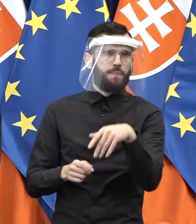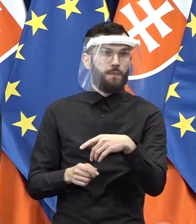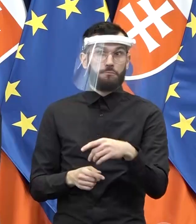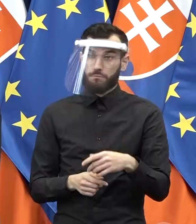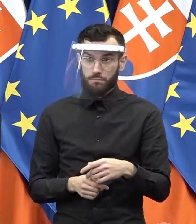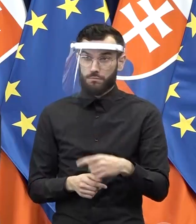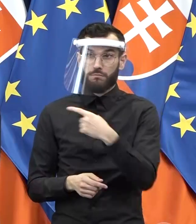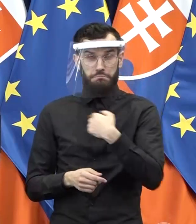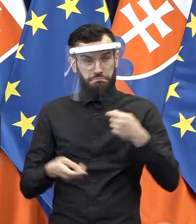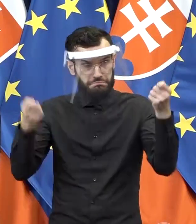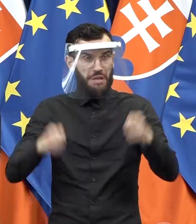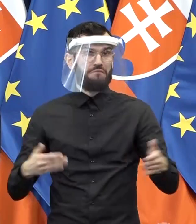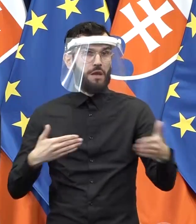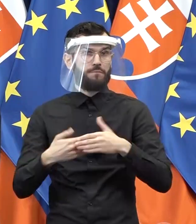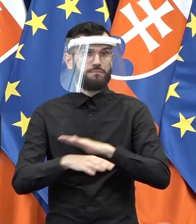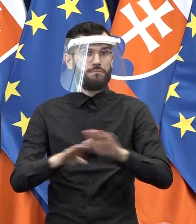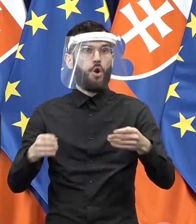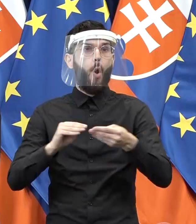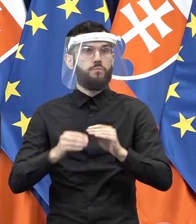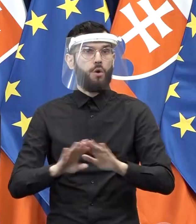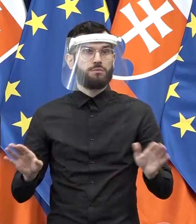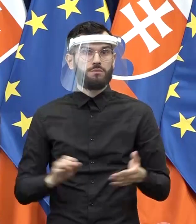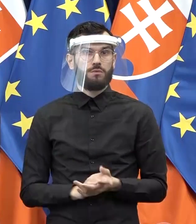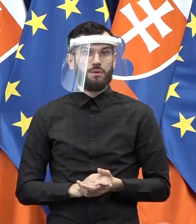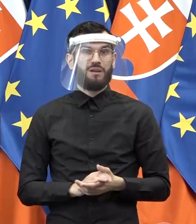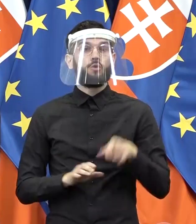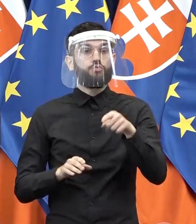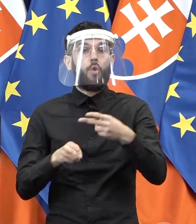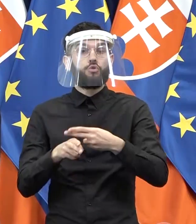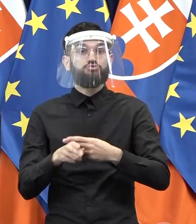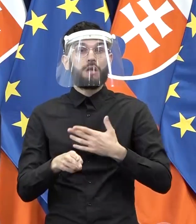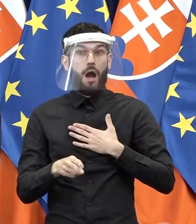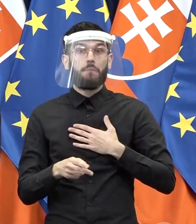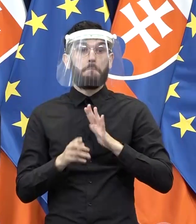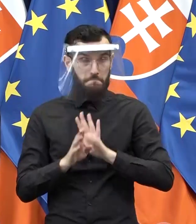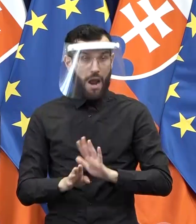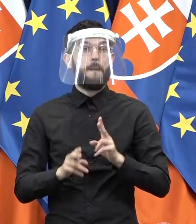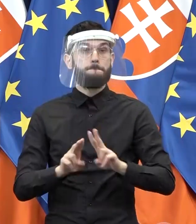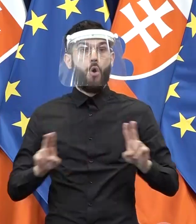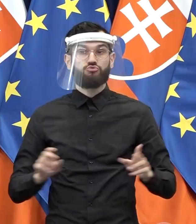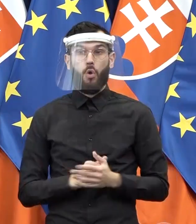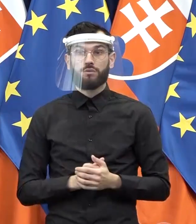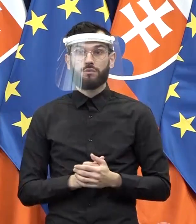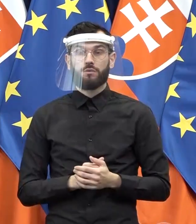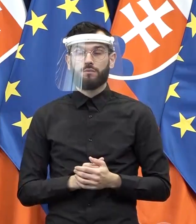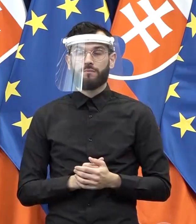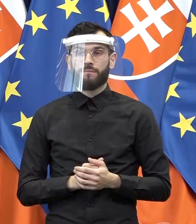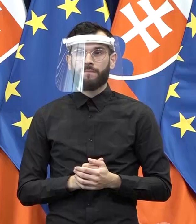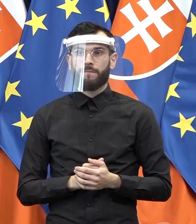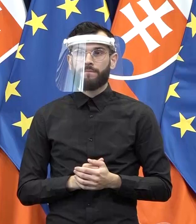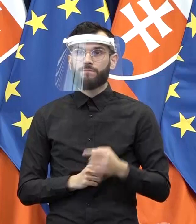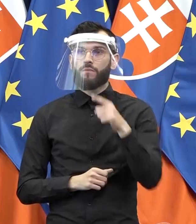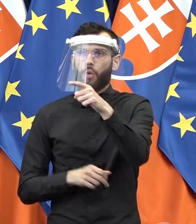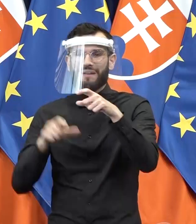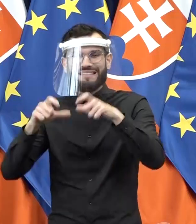mu zatvoríme prevádzku. Dnes v takéto situácii štát túto možnosť má. Sme pripravení ju využiť. Tie